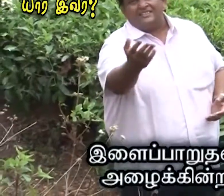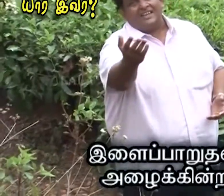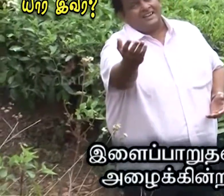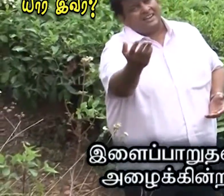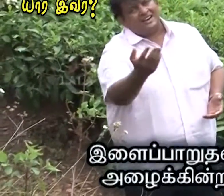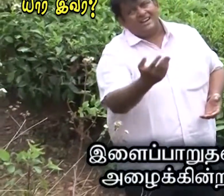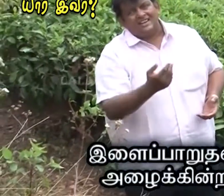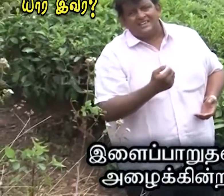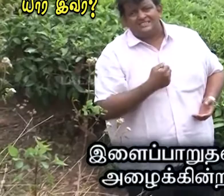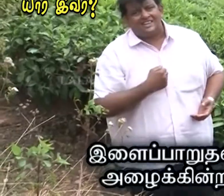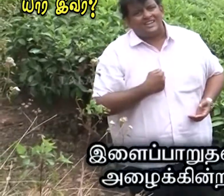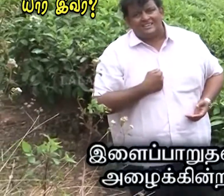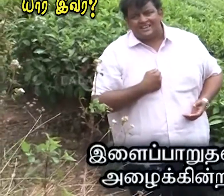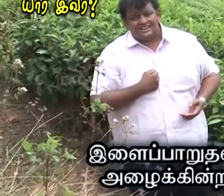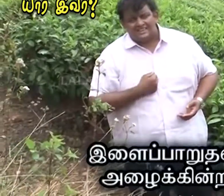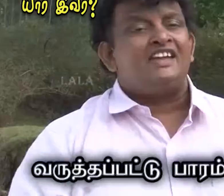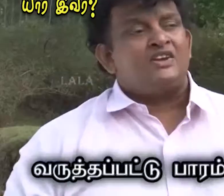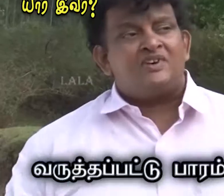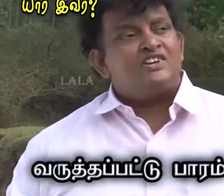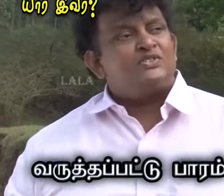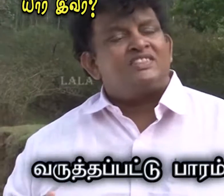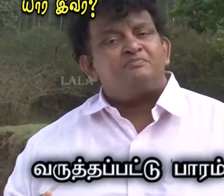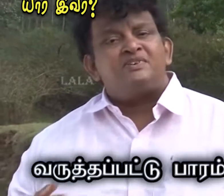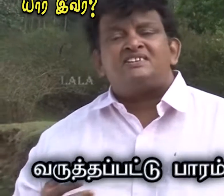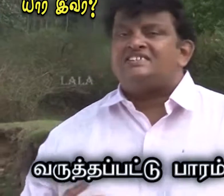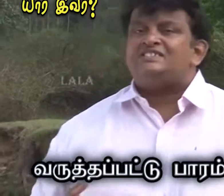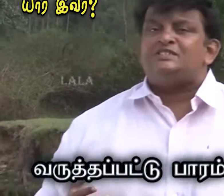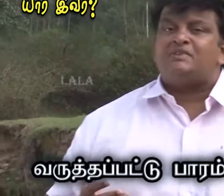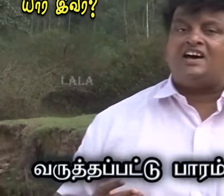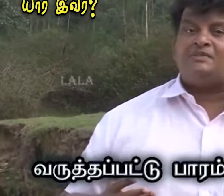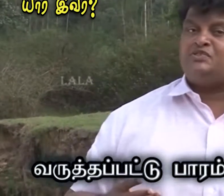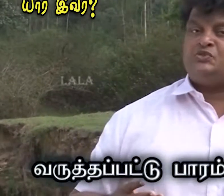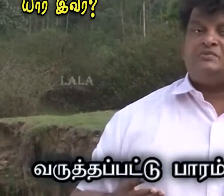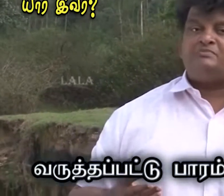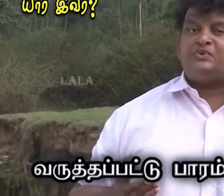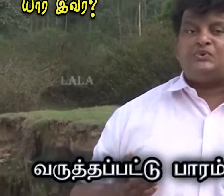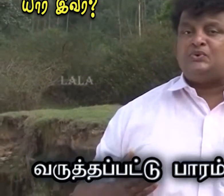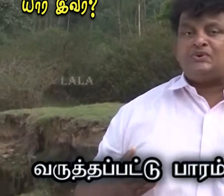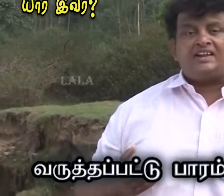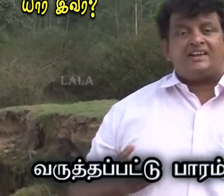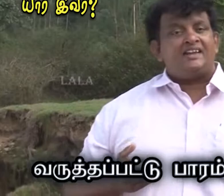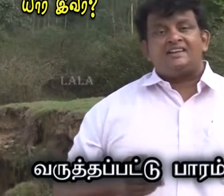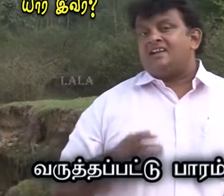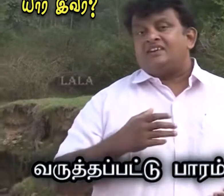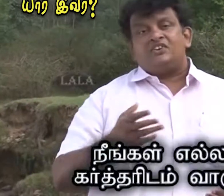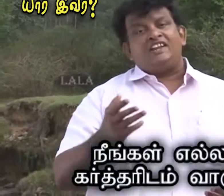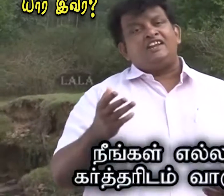இளைப்பாறுதல் தர அழைக்கின்றாரே. வருத்தப்பட்டு வாரம் சும